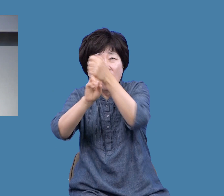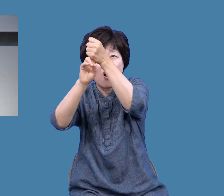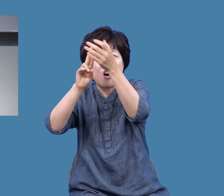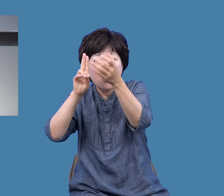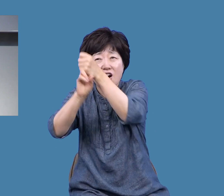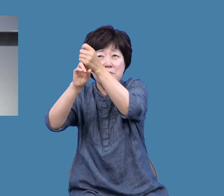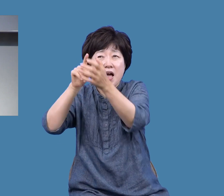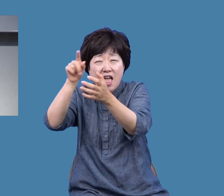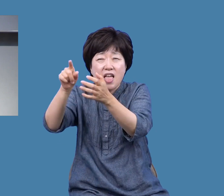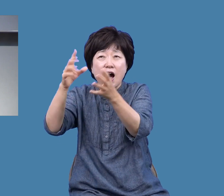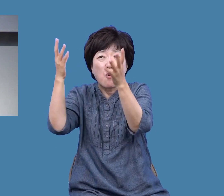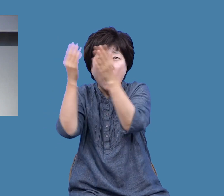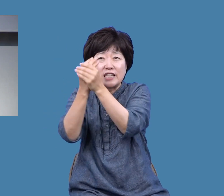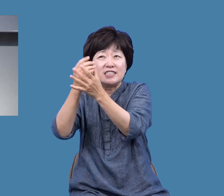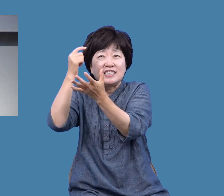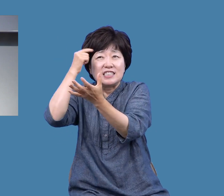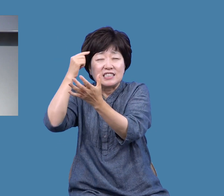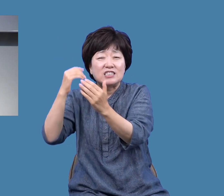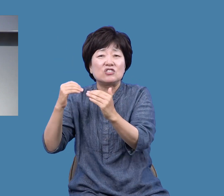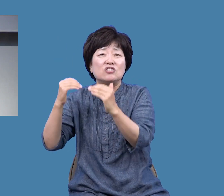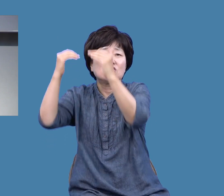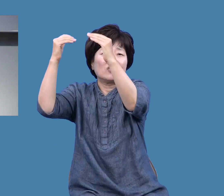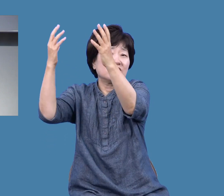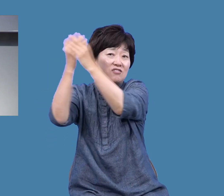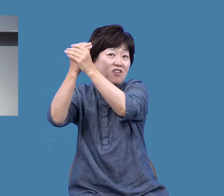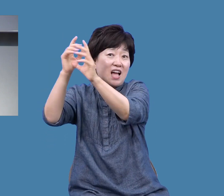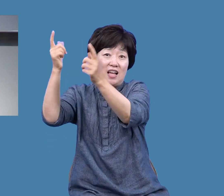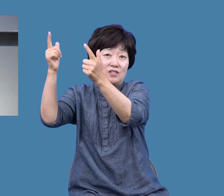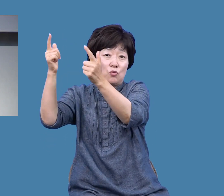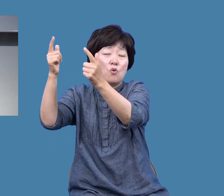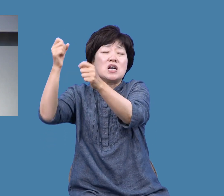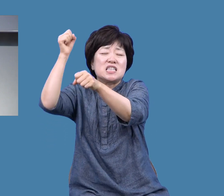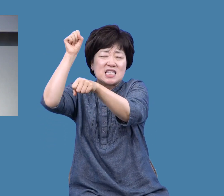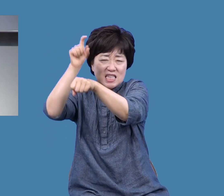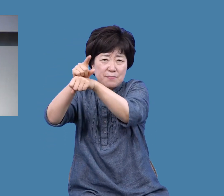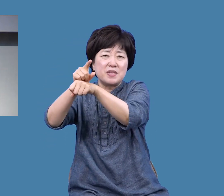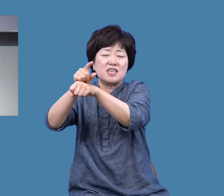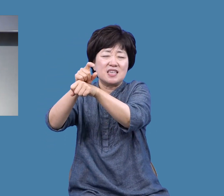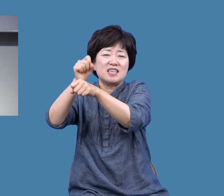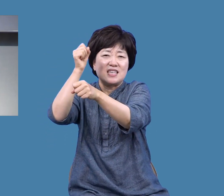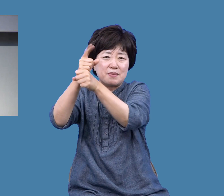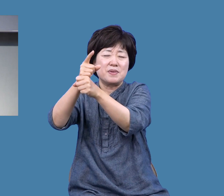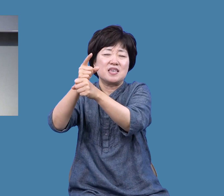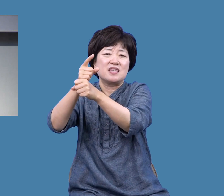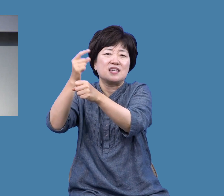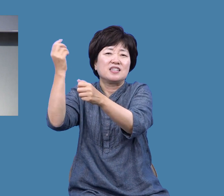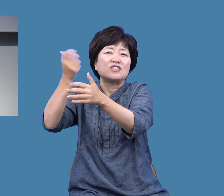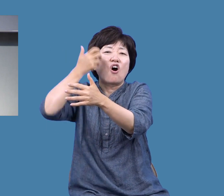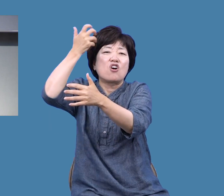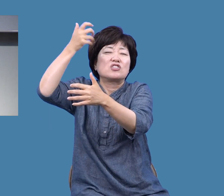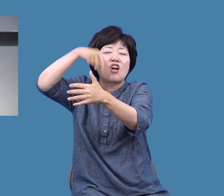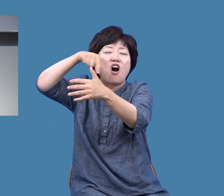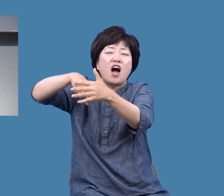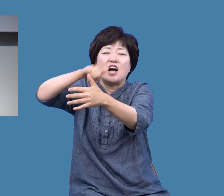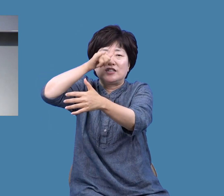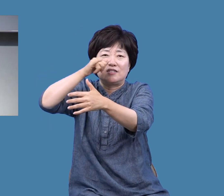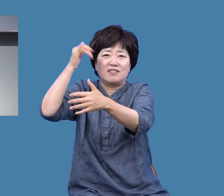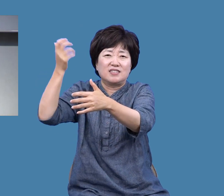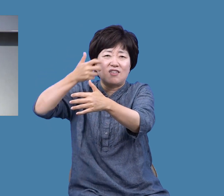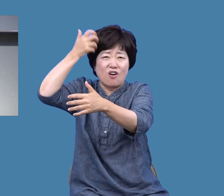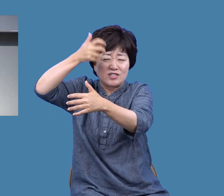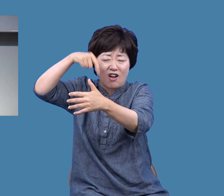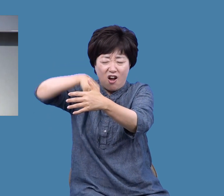성장하고 완전해지는 게 아니라는 거예요. 이미 여러분 안에 있는 영은 성령님이세요. 무엇을 경험했던